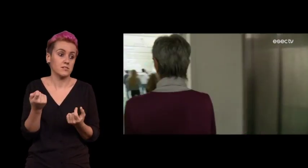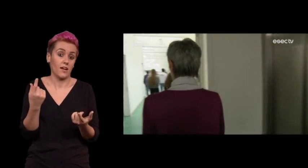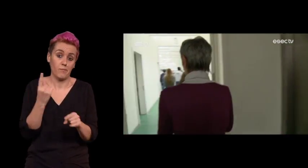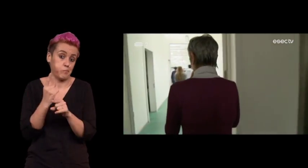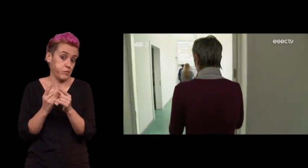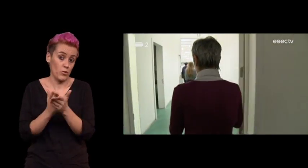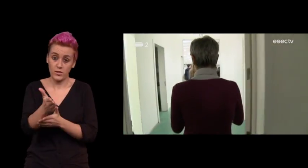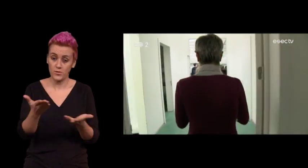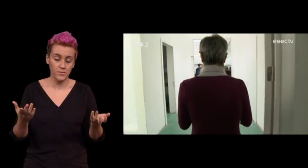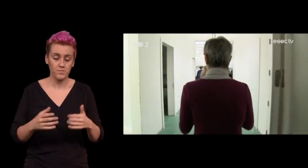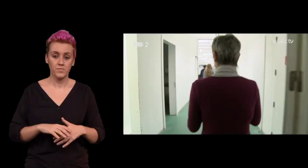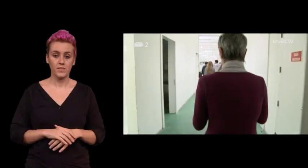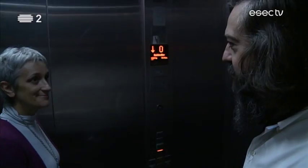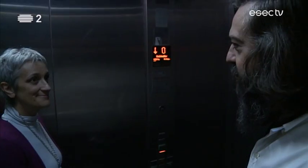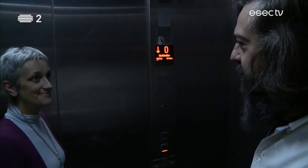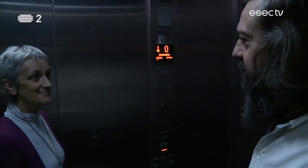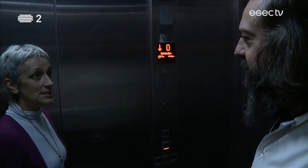boca.